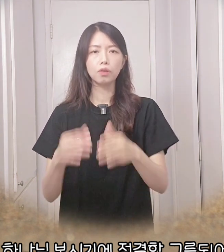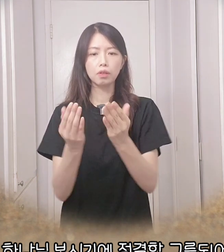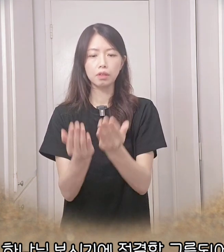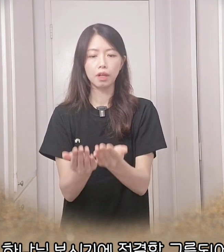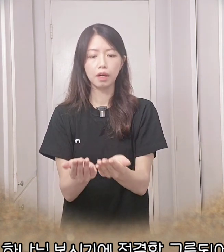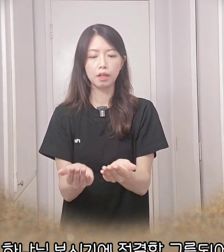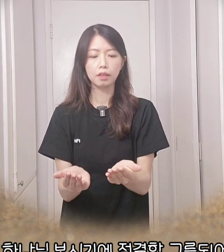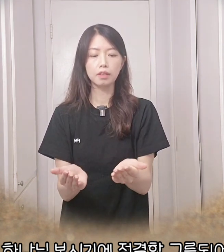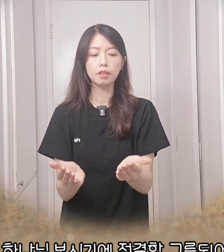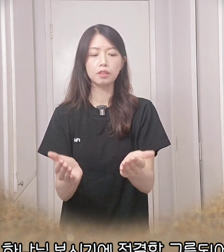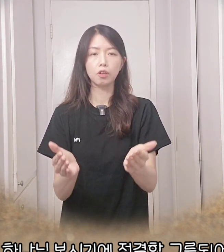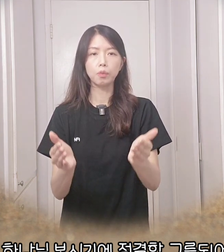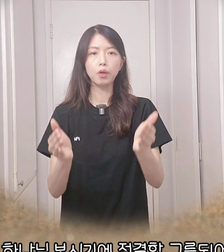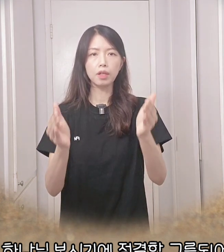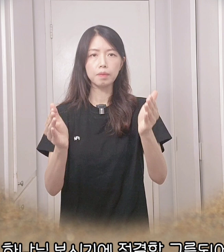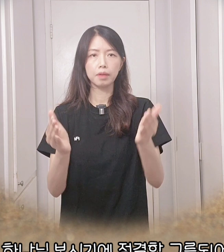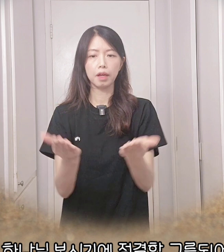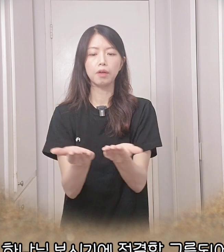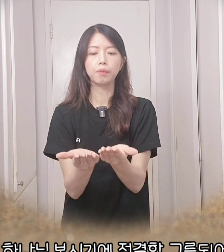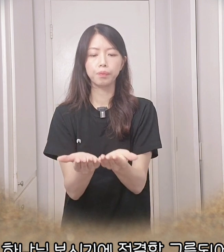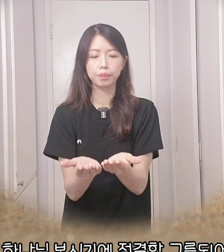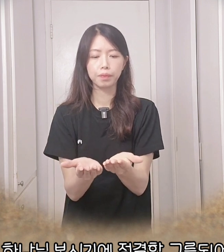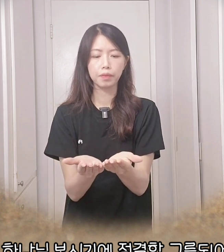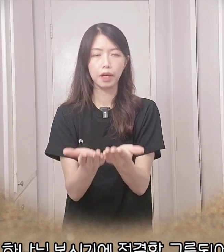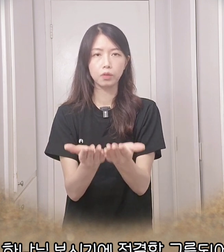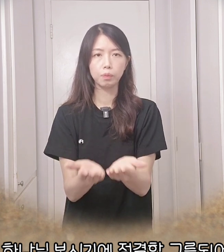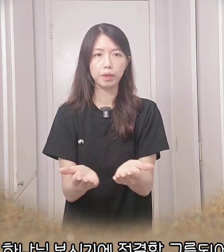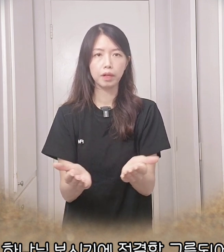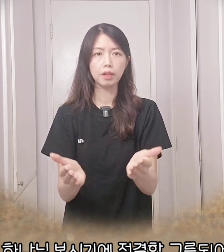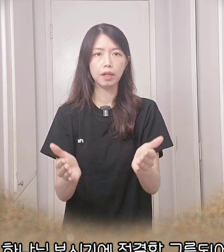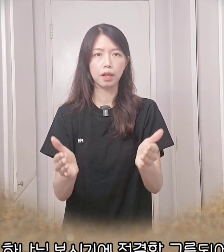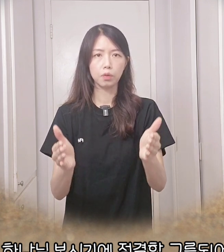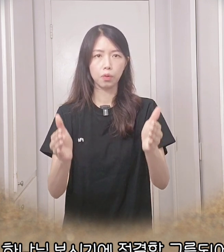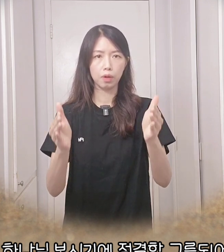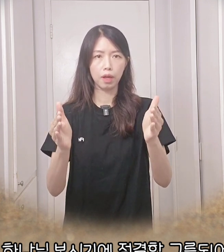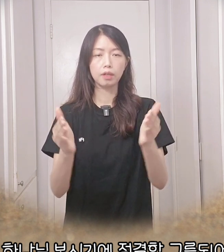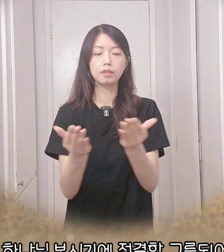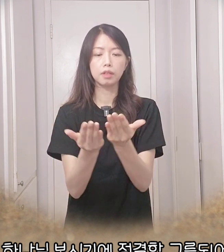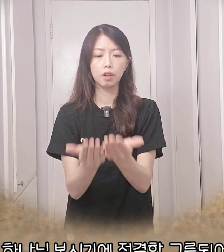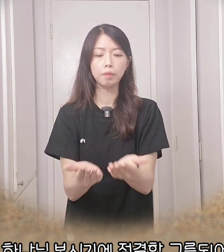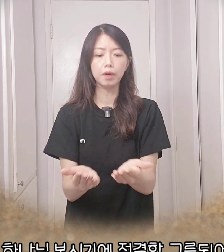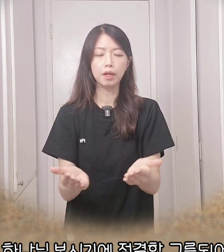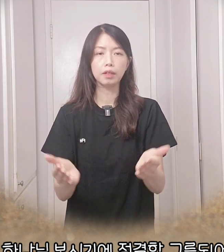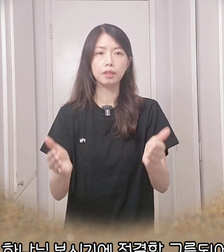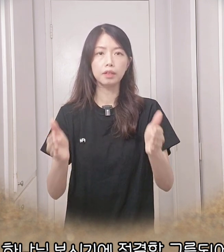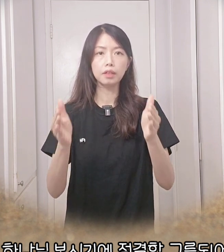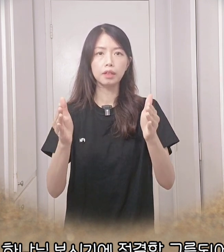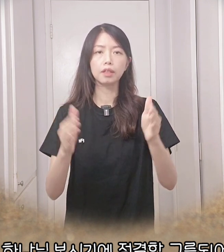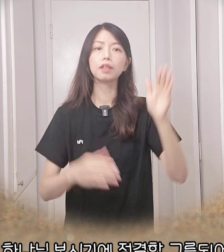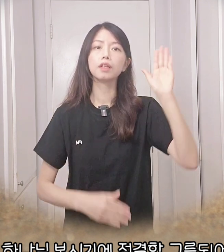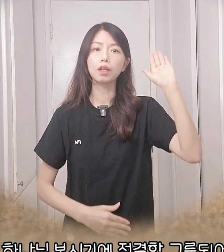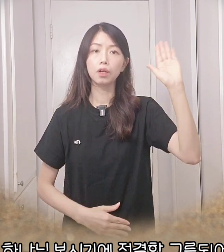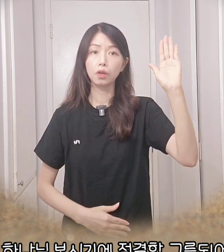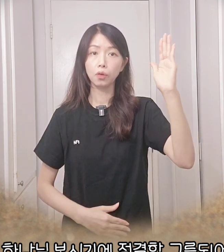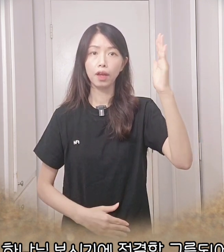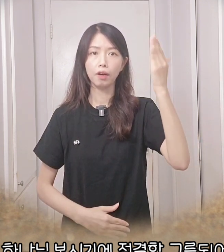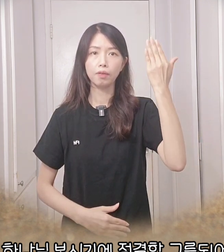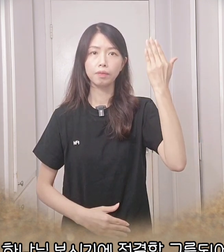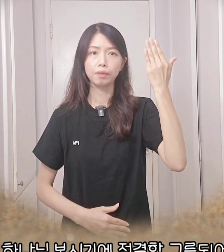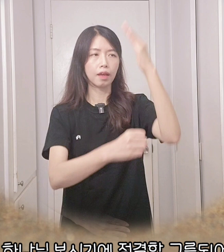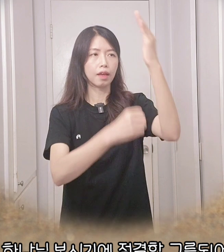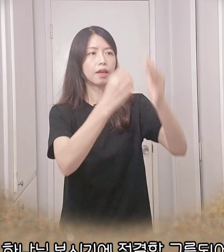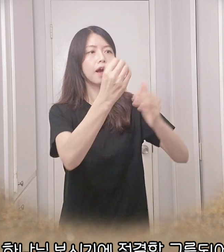그릇 수어는 그냥 그릇처럼 표현하시면 돼요. 양손바닥을 양쪽으로 이렇게 그릇처럼 그릇